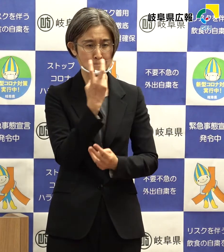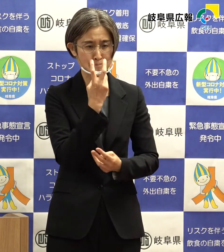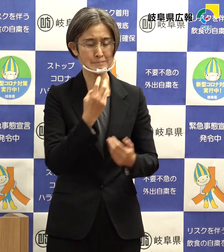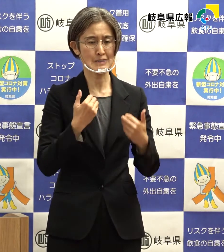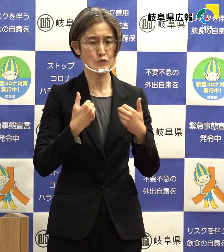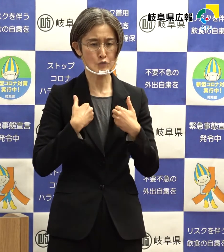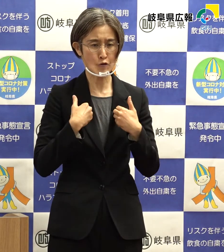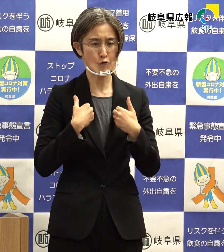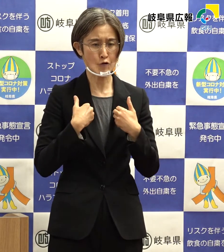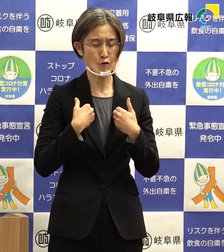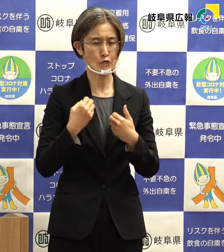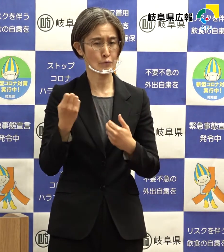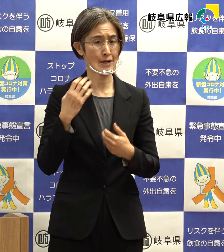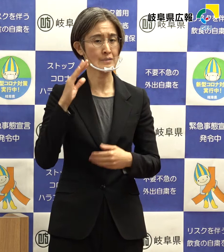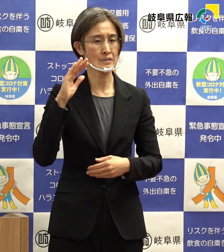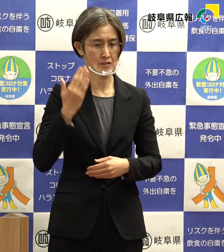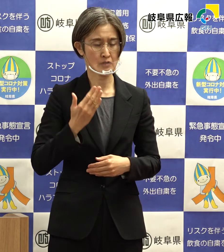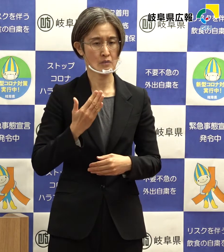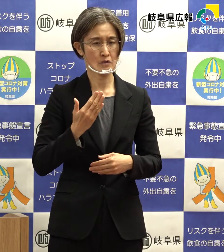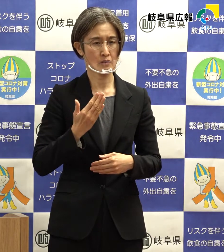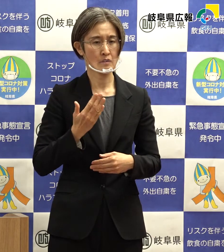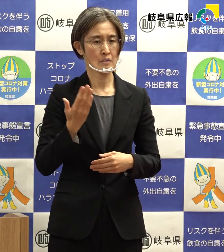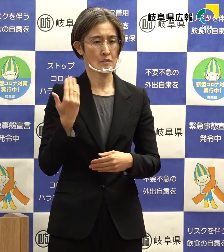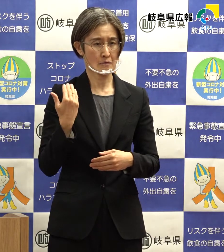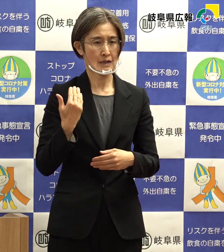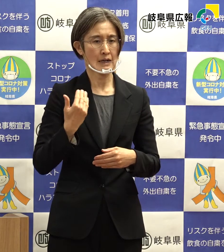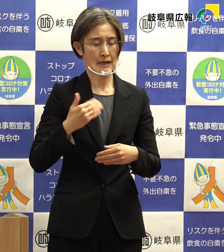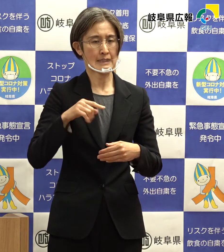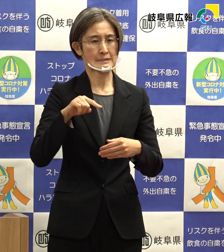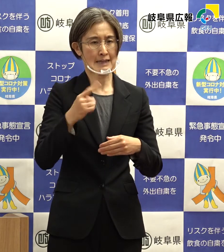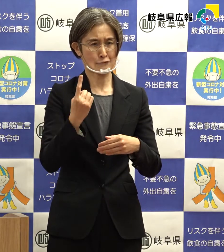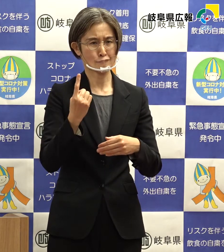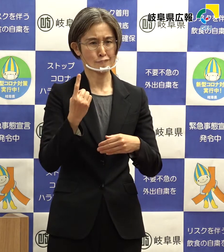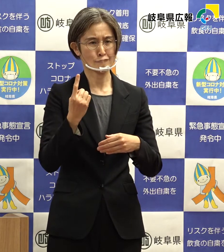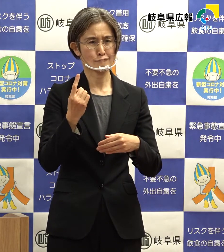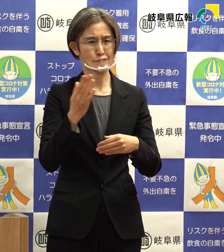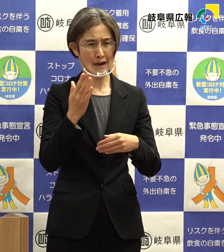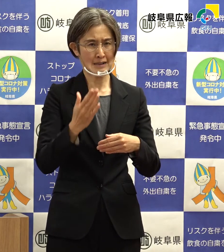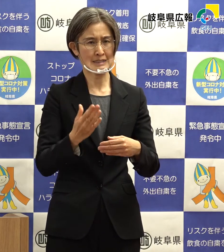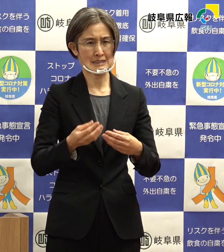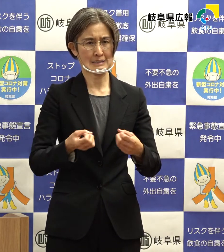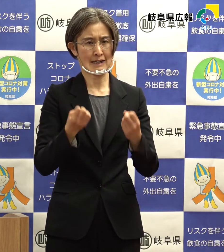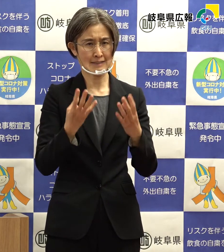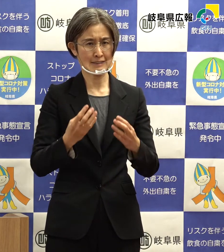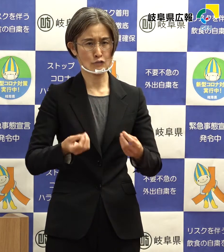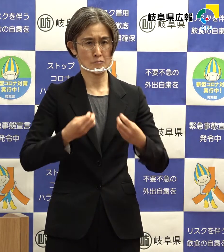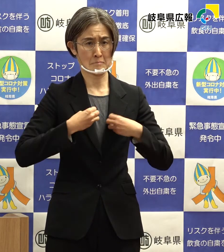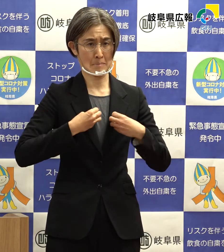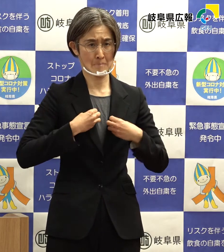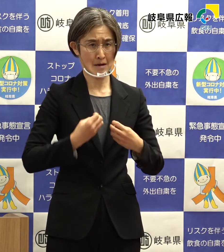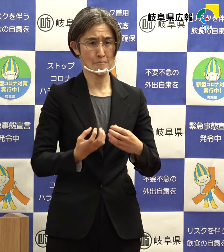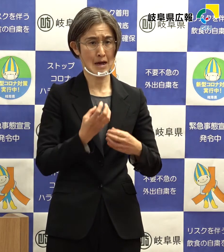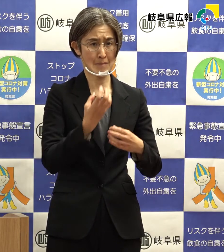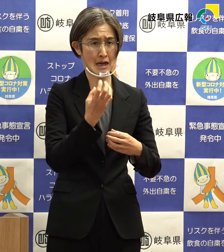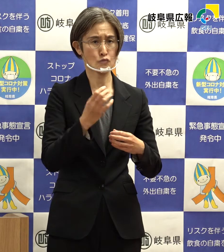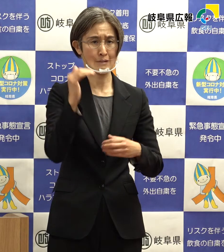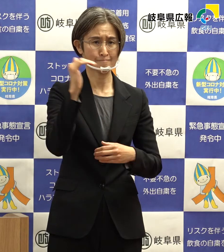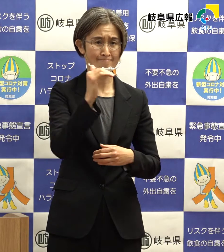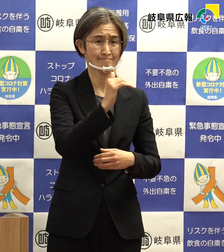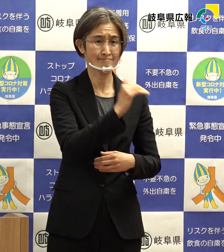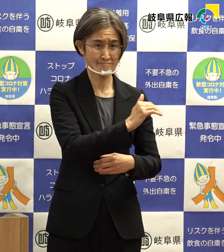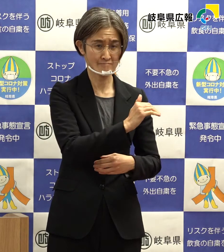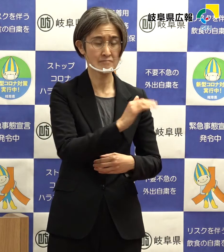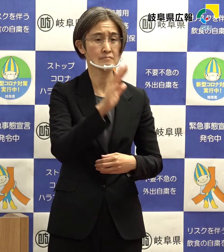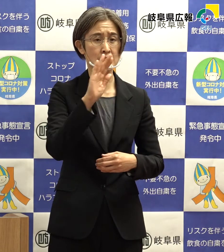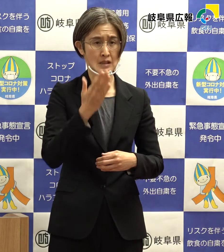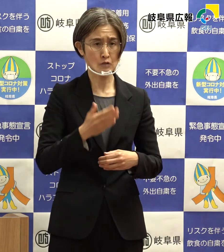の100人とかを超えているところから、まあ、今大体その半分ぐらいまで来ているわけなんですけれども、はい、まあ、そこも含めて知事としてどのようにこう受け